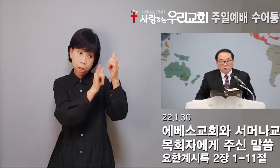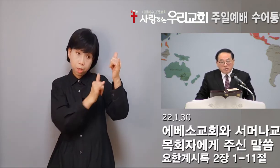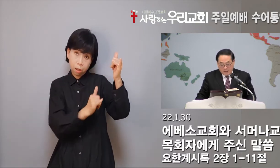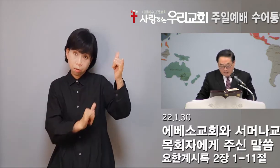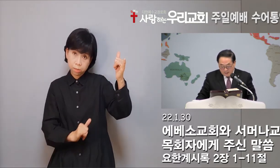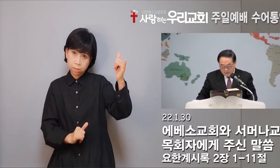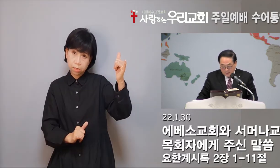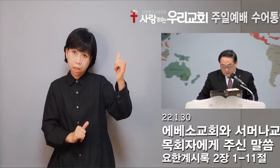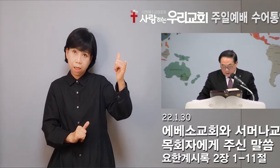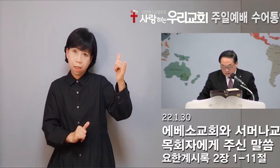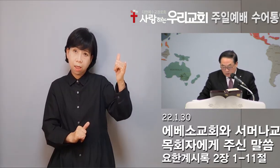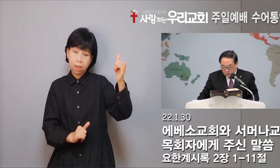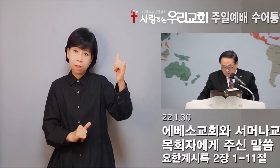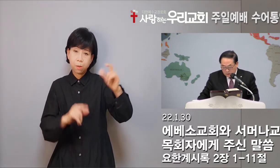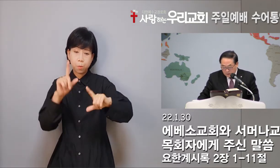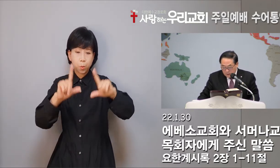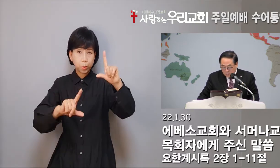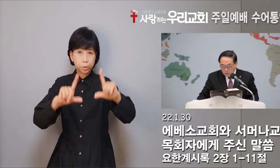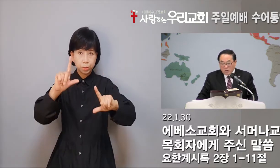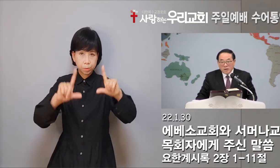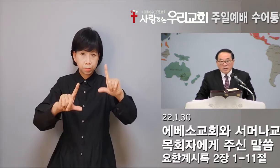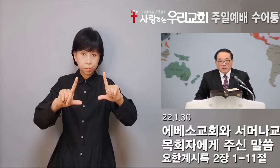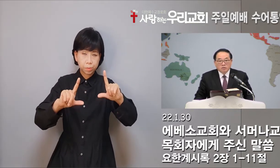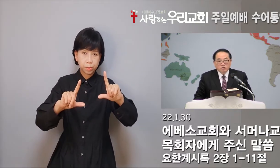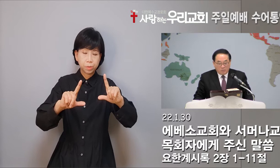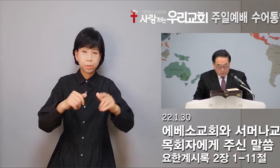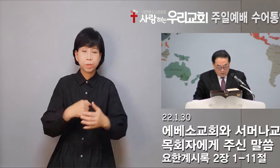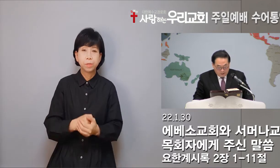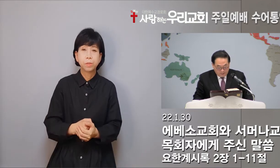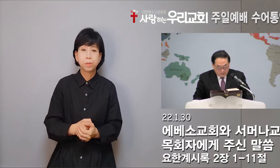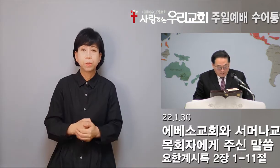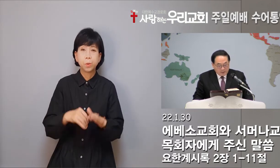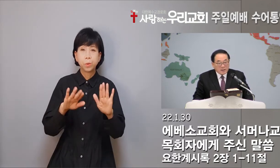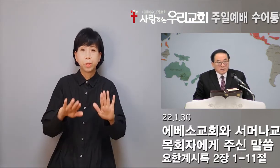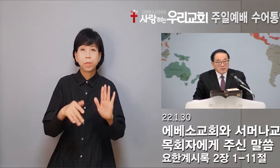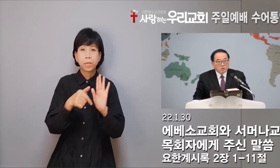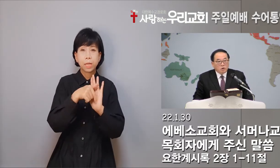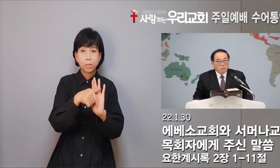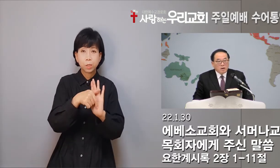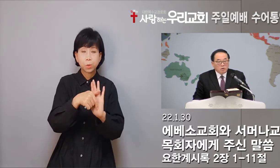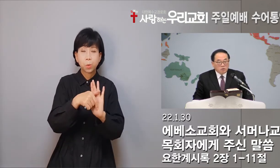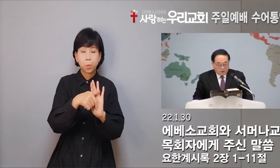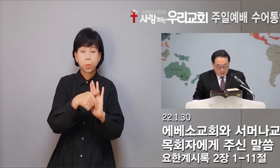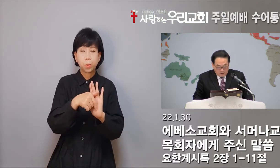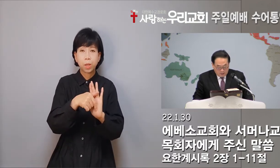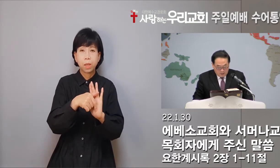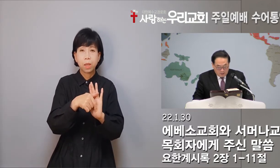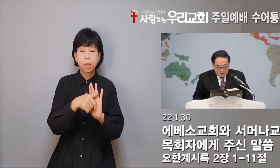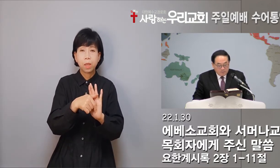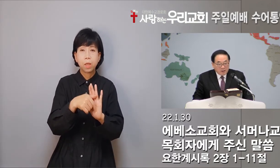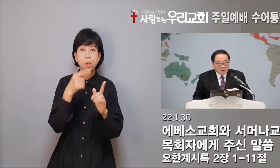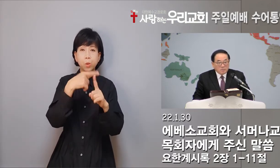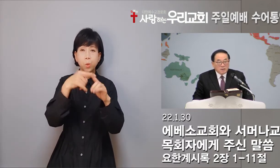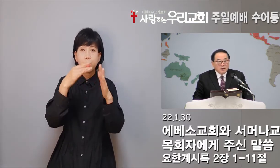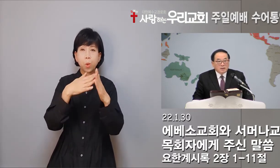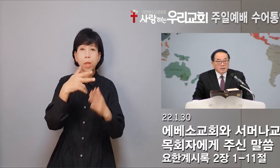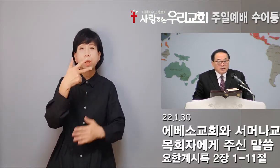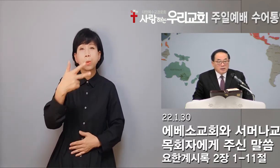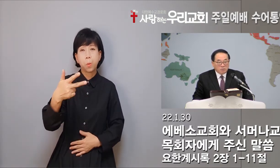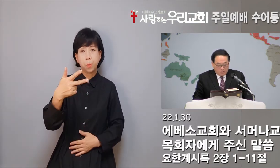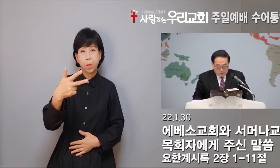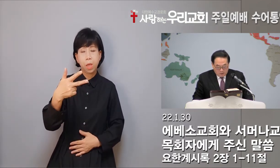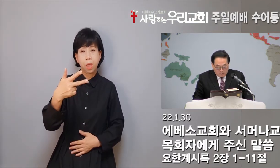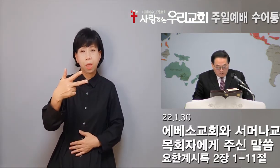역사를 일궈 나간 그 모습들은 7교회에게 견주해 보면 자연히 종말론적, 의미에서